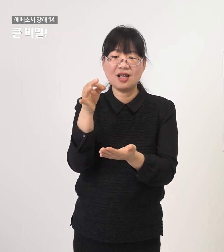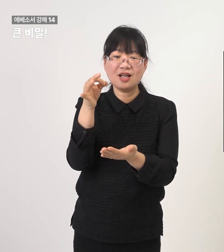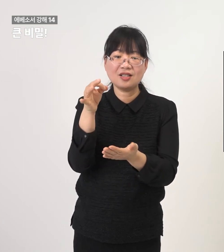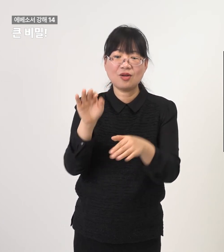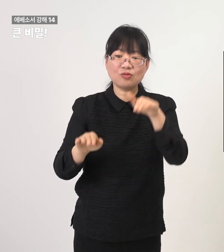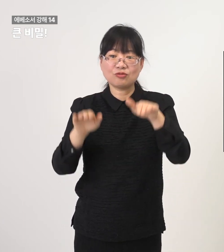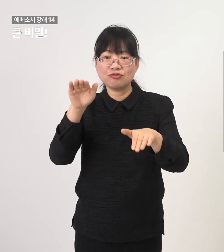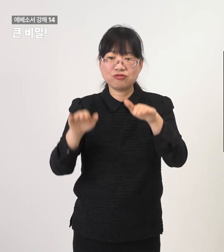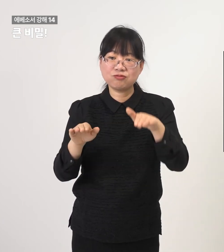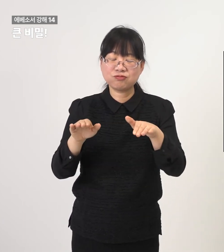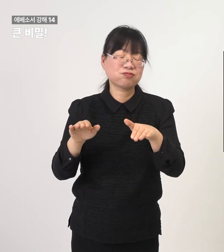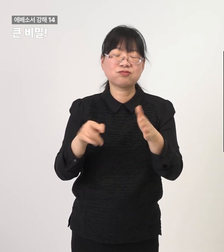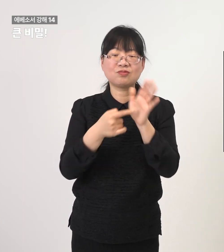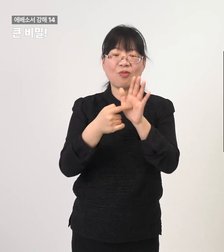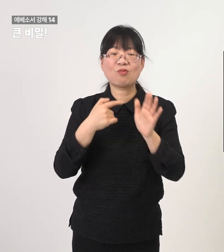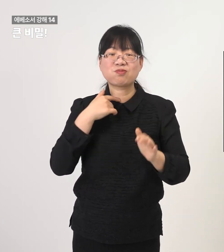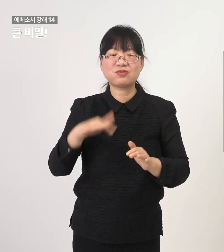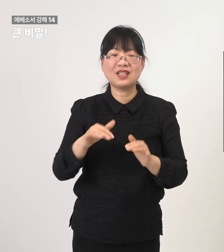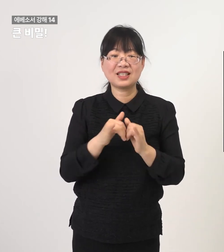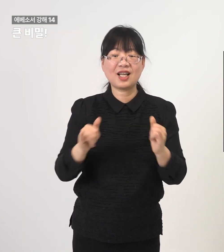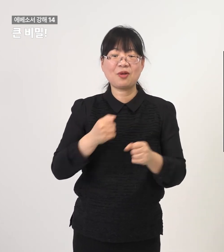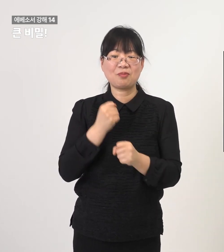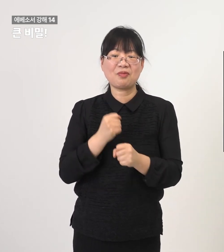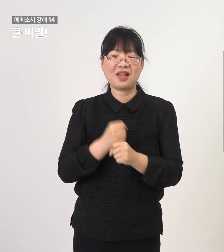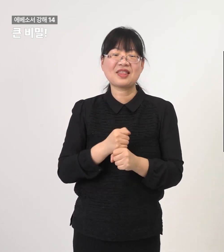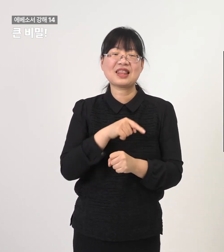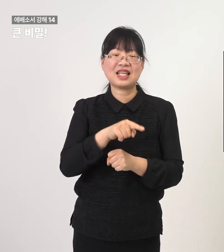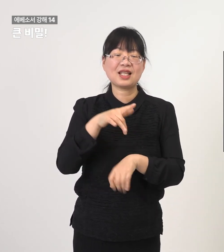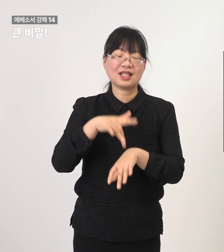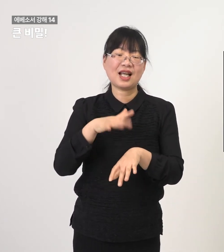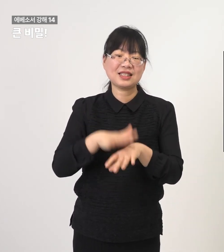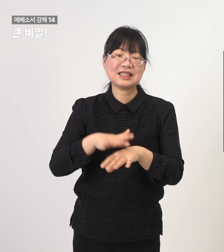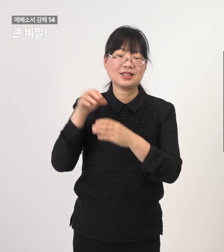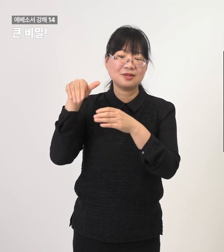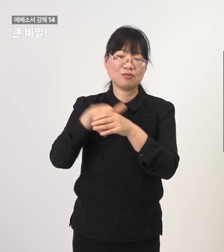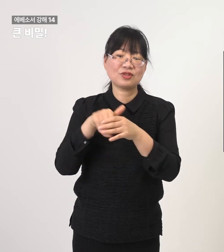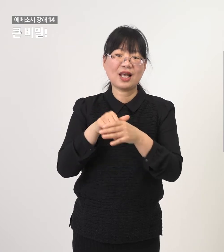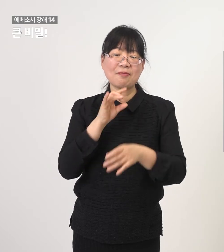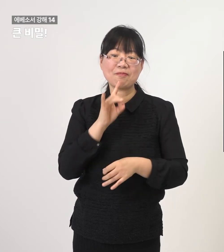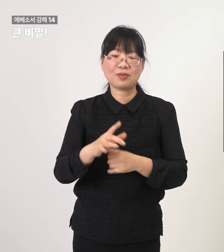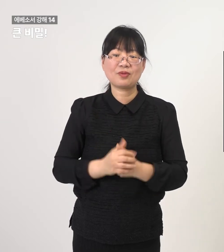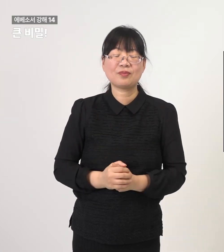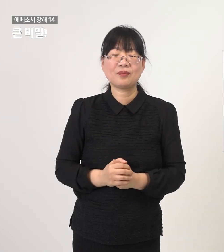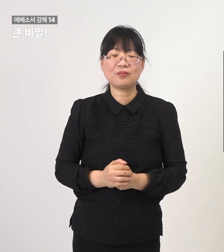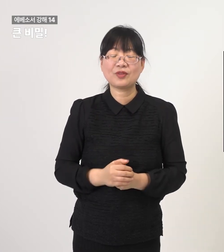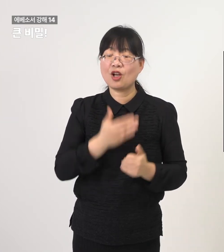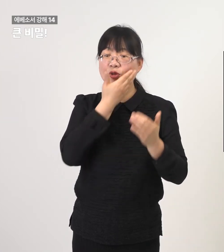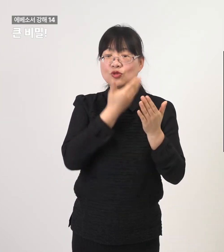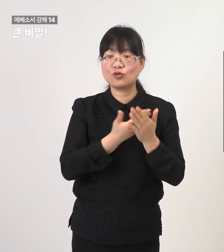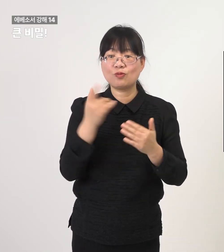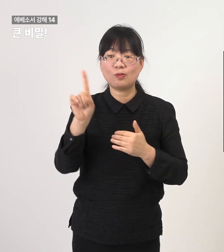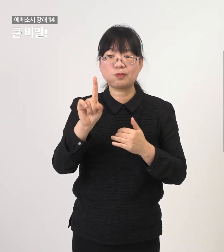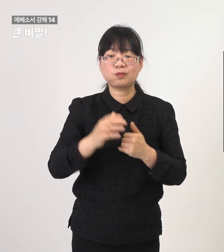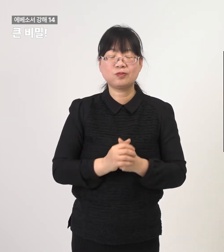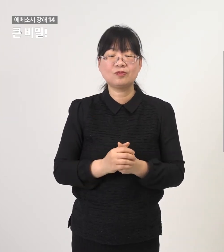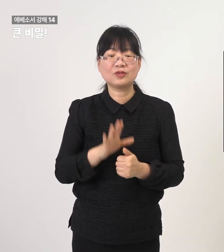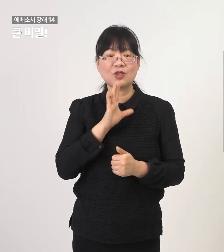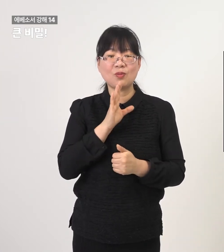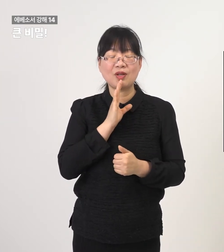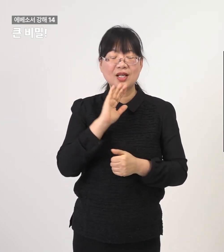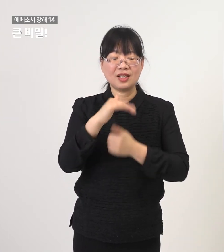규정한 적이 없어요. 그건 인간이 만들어 놓은 관습이고 문화일 뿐이지. 중요한 것은